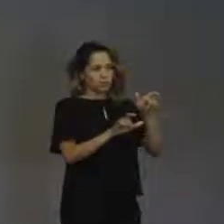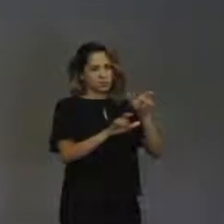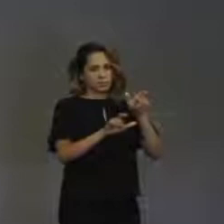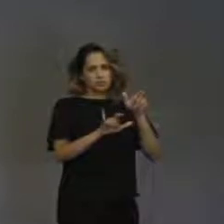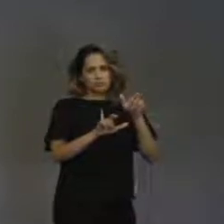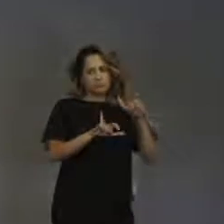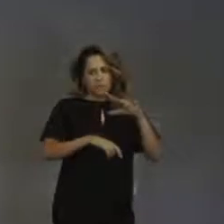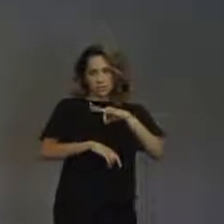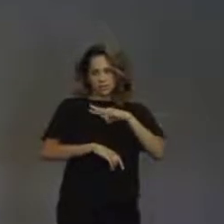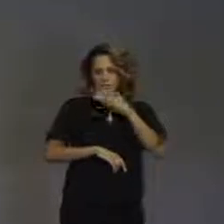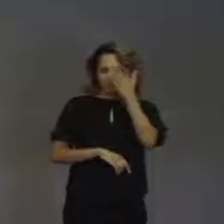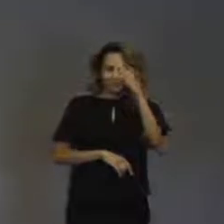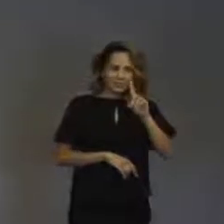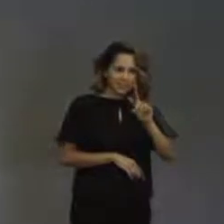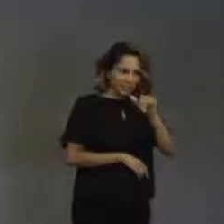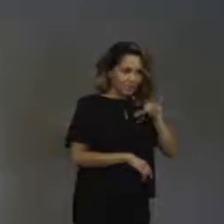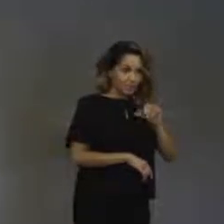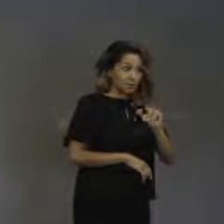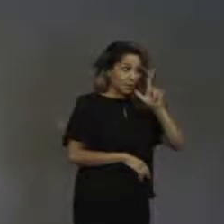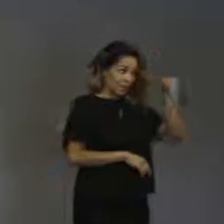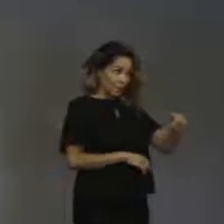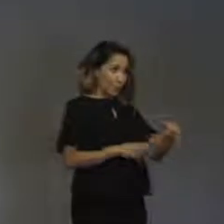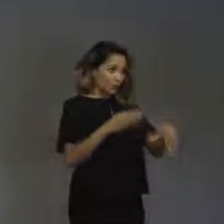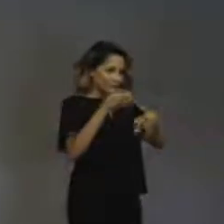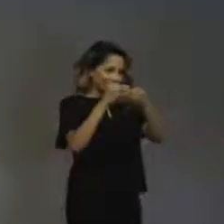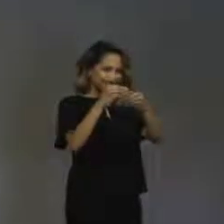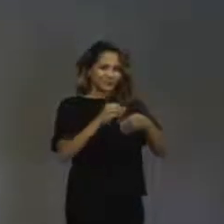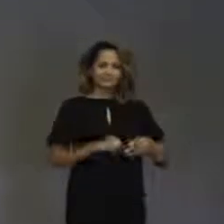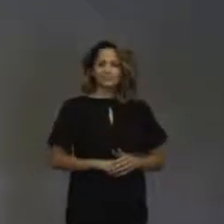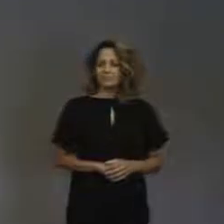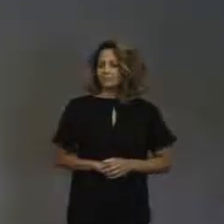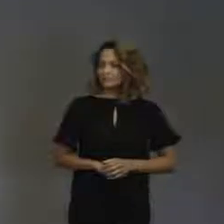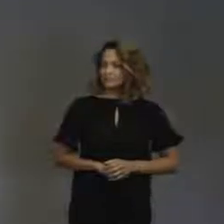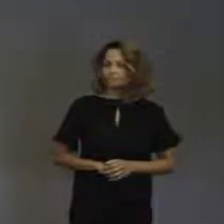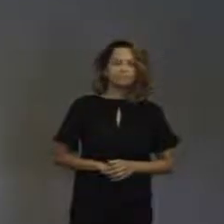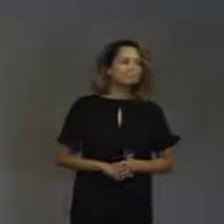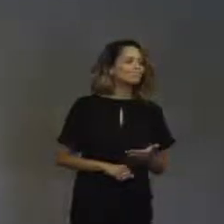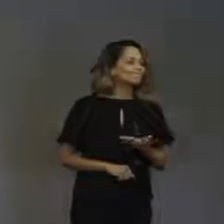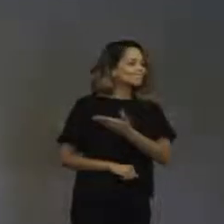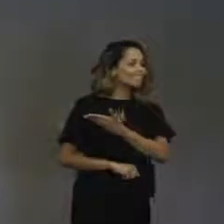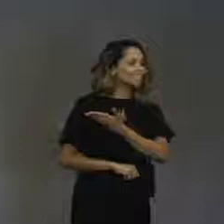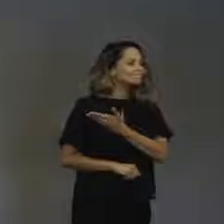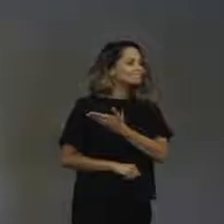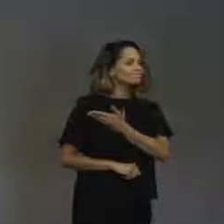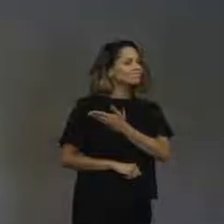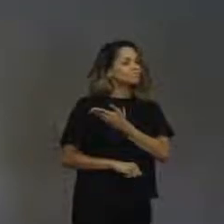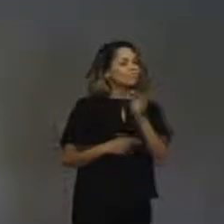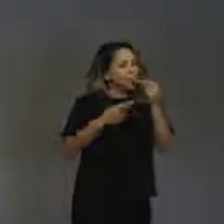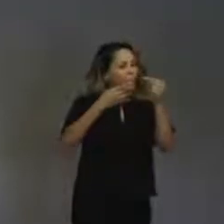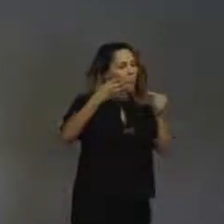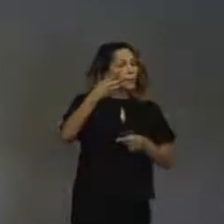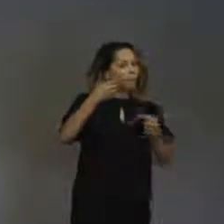Obrigada, Dani. Daniela. Todo mundo amigo. Isso é um dos pontos que a gente vai